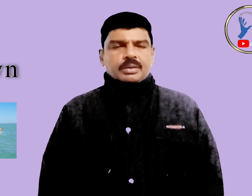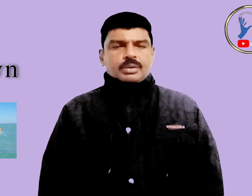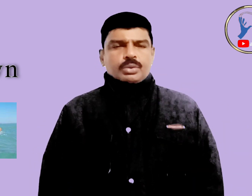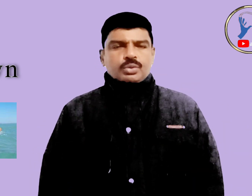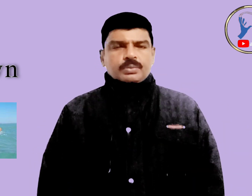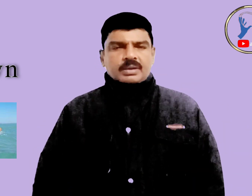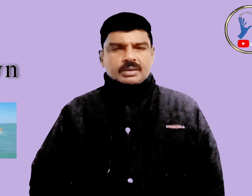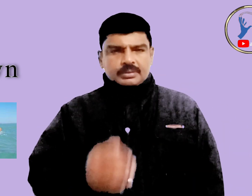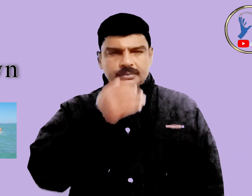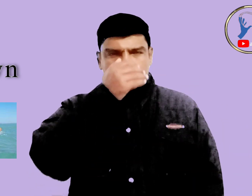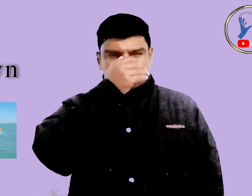डूबना,